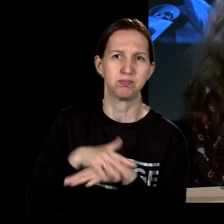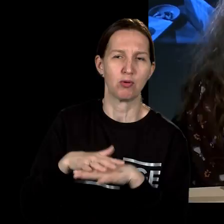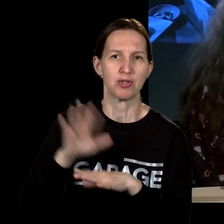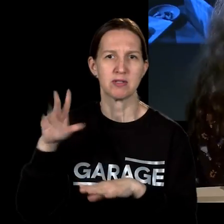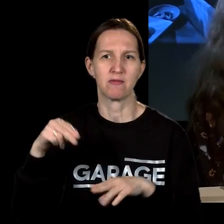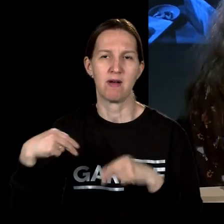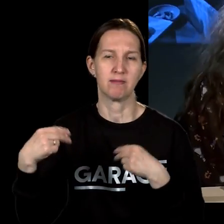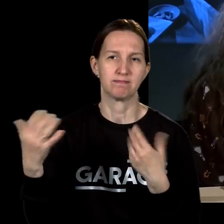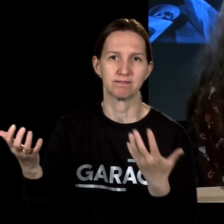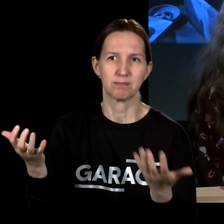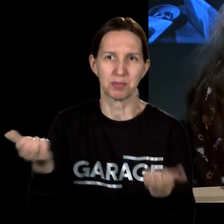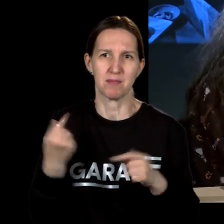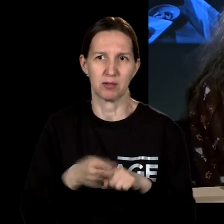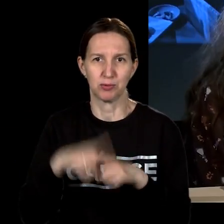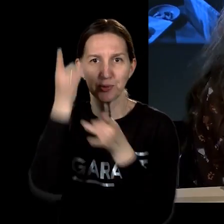сверху, вот,